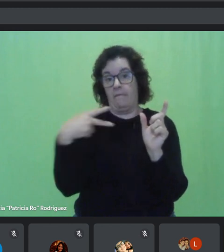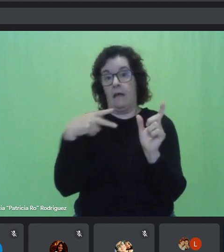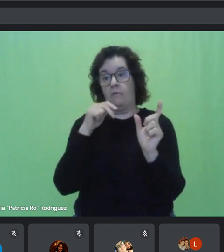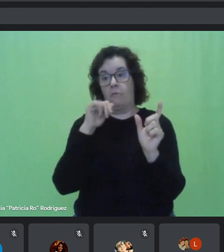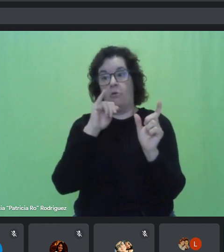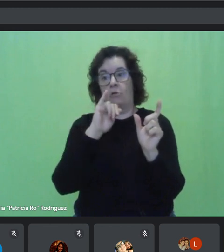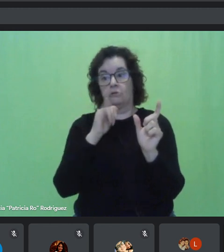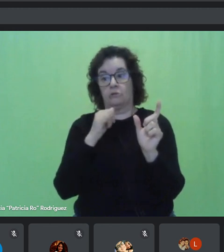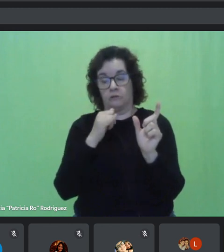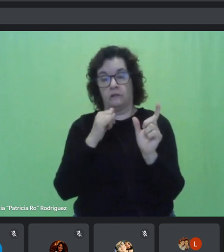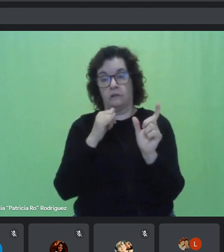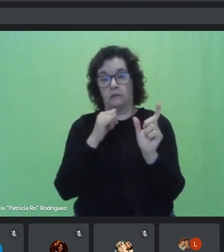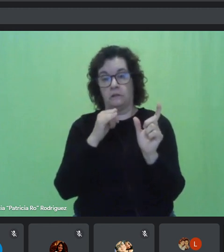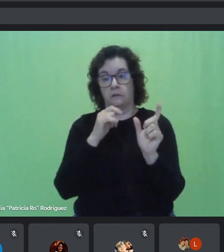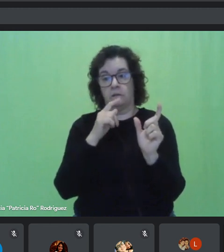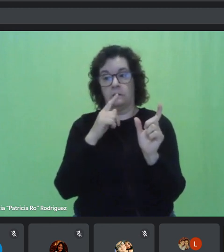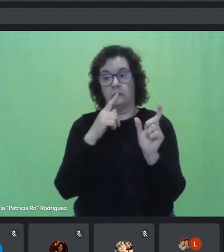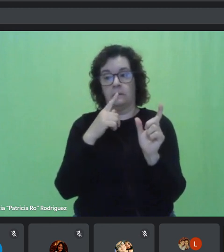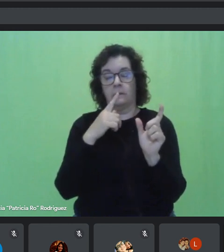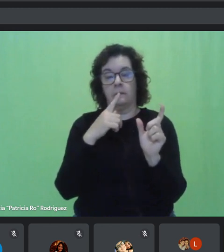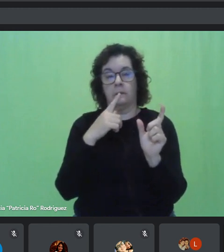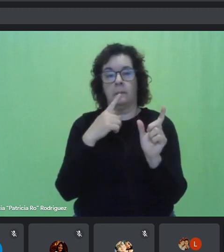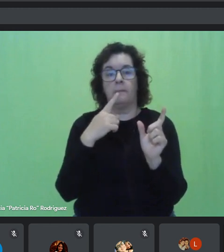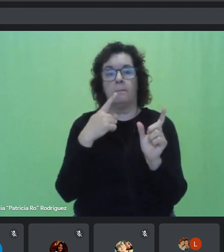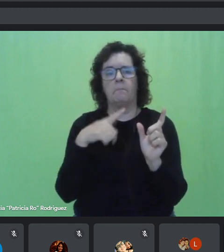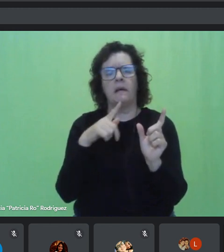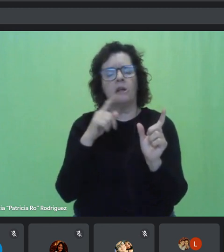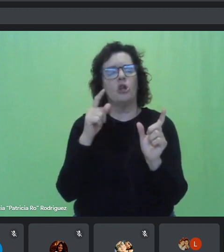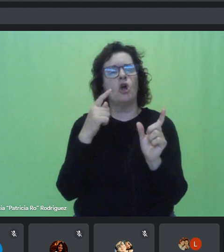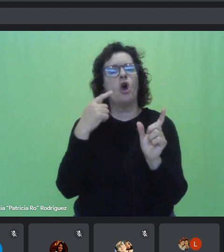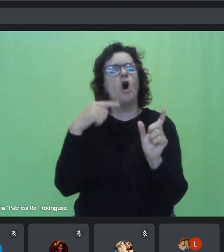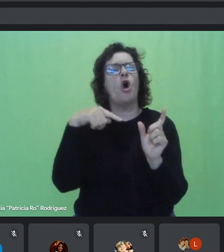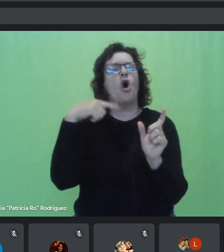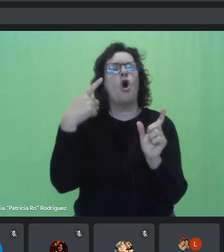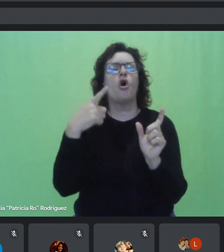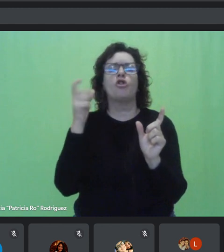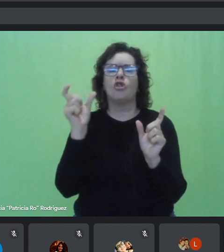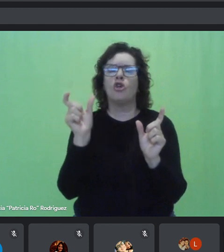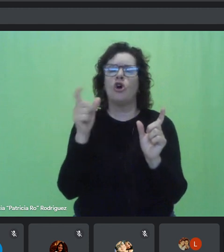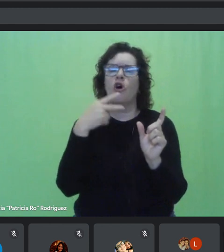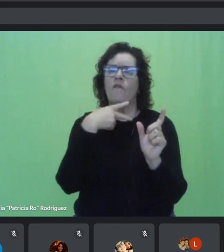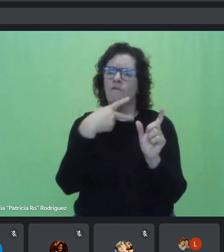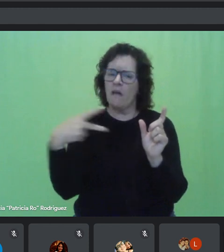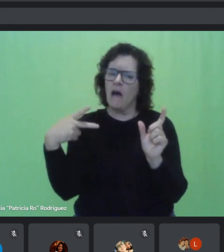como sustantivo. ¿Qué otro verbo tienen?